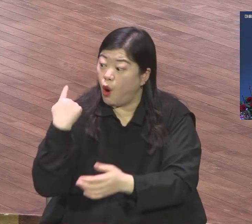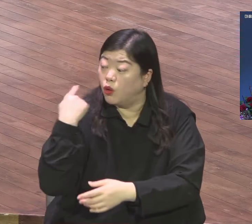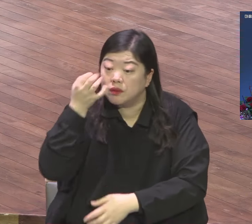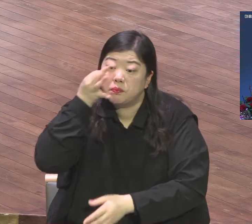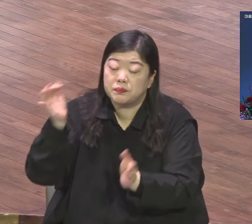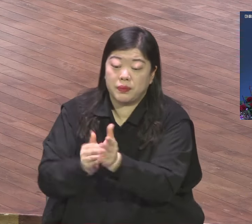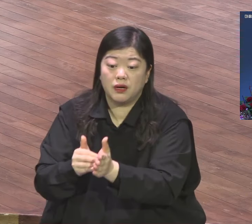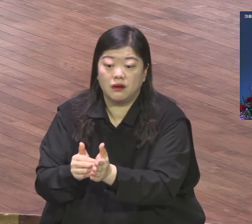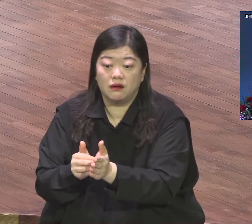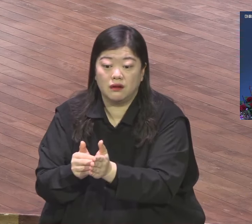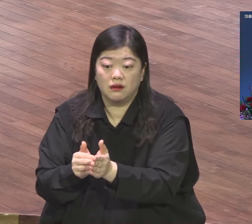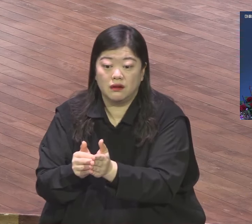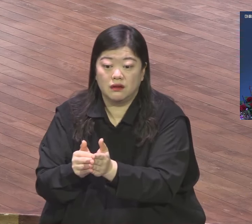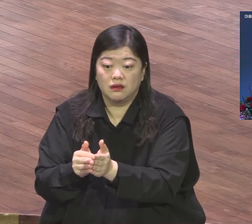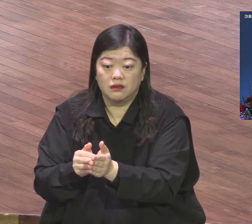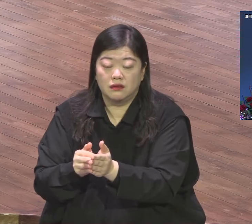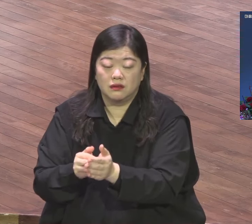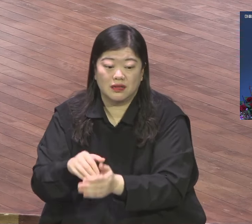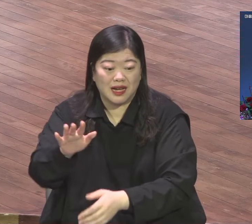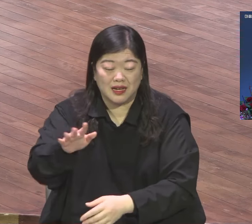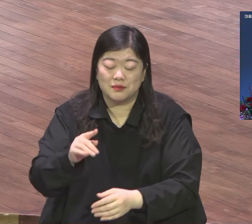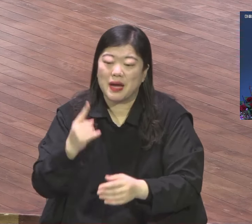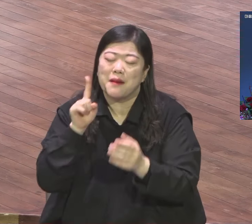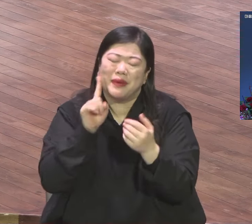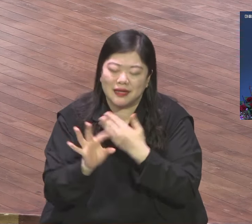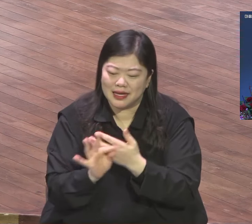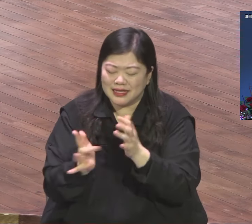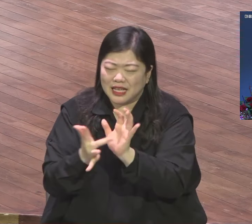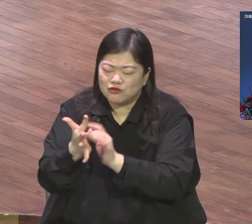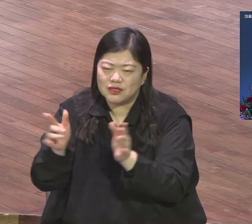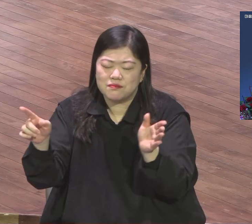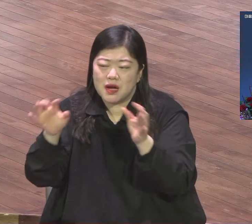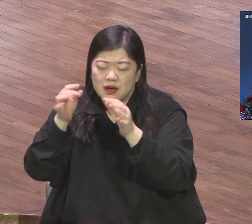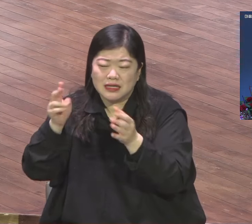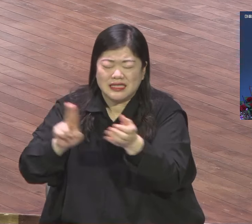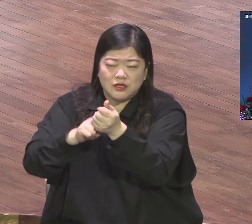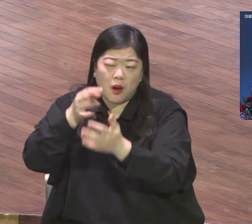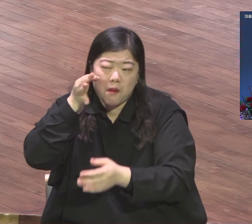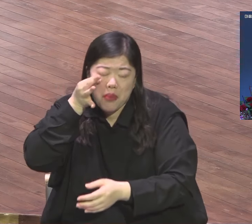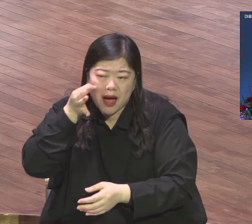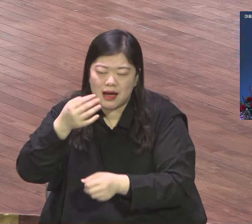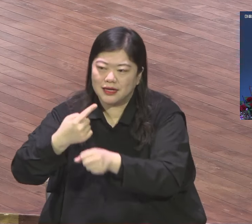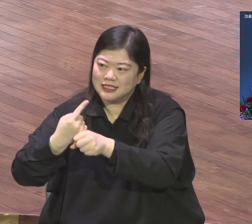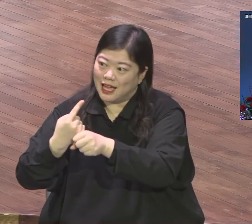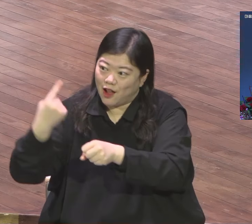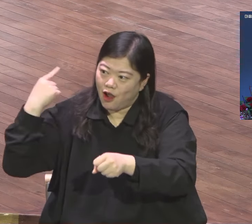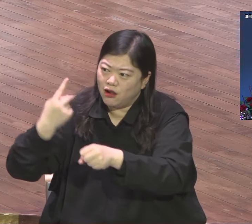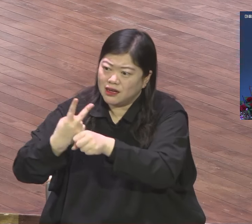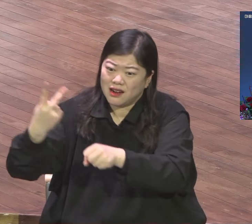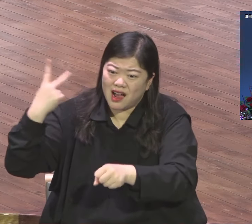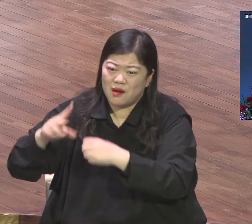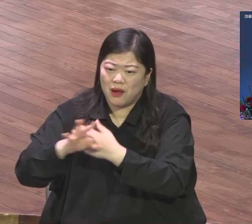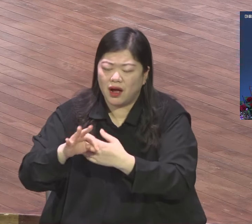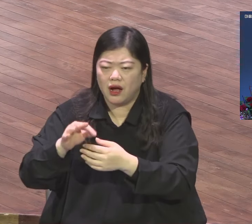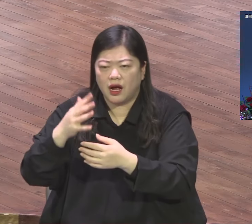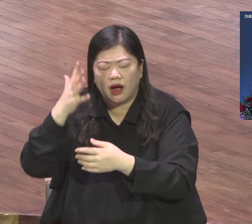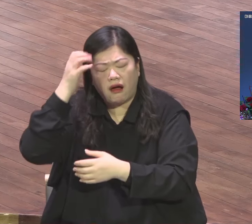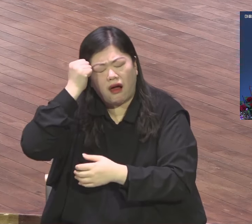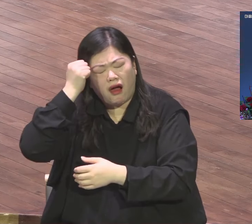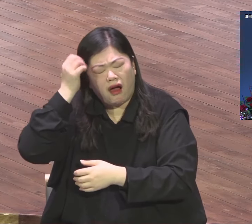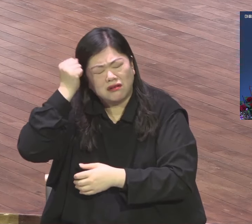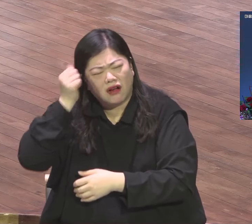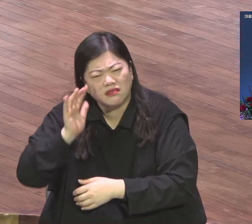재창조의 놀라운 역사를, 아니 하나님이 아니고는 할 수 없는 기적을 봤는데도 불구하고